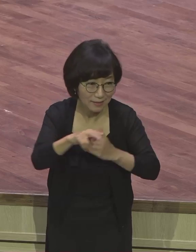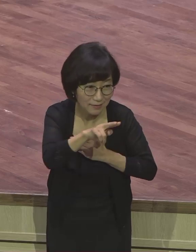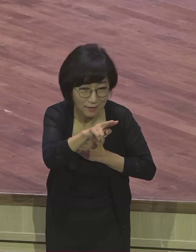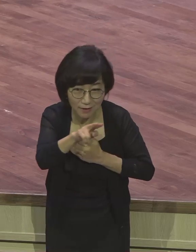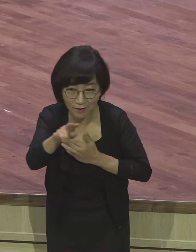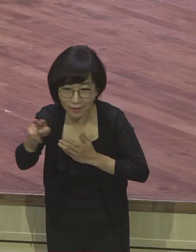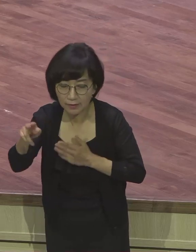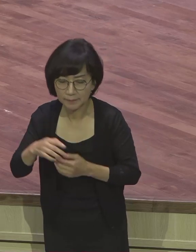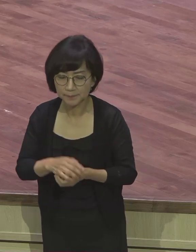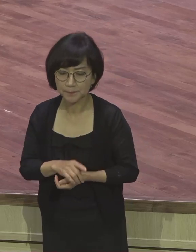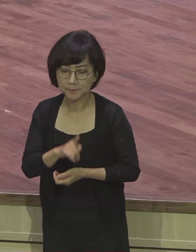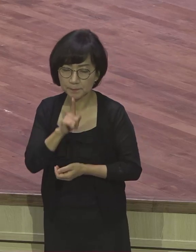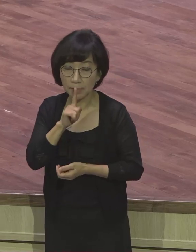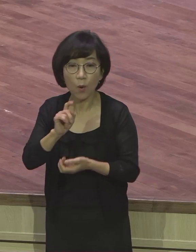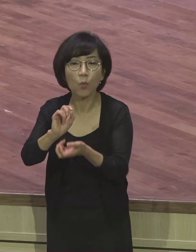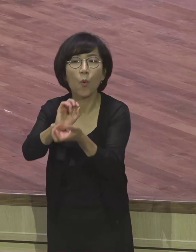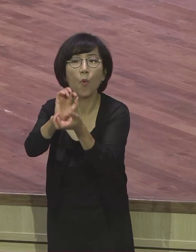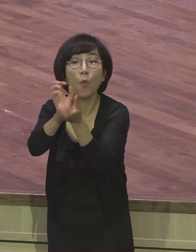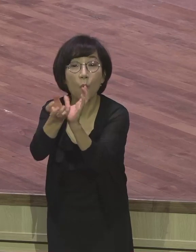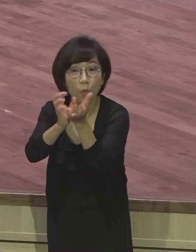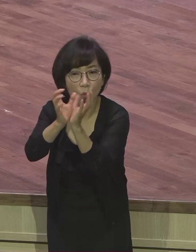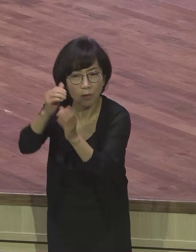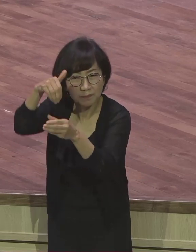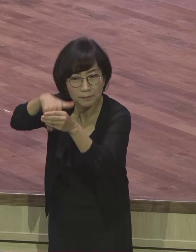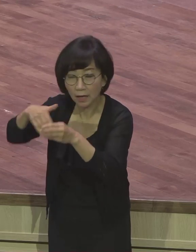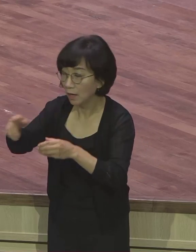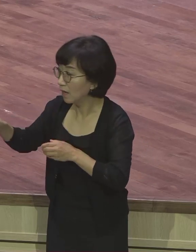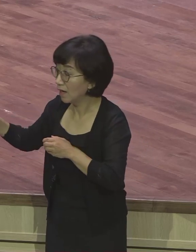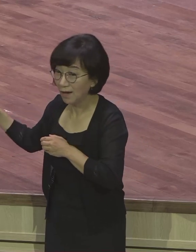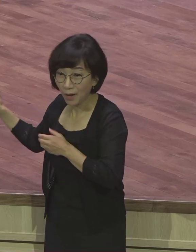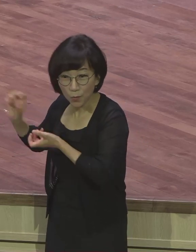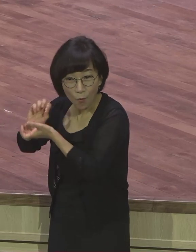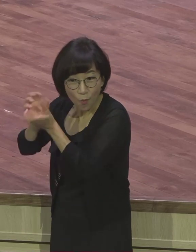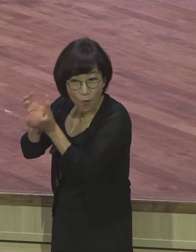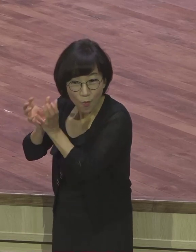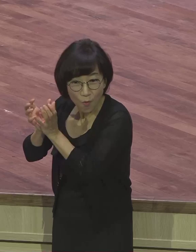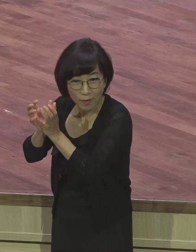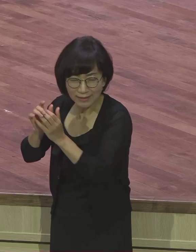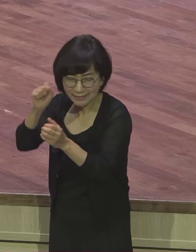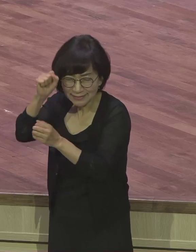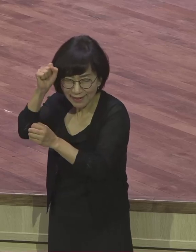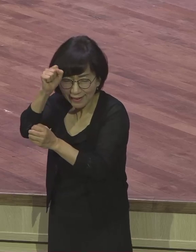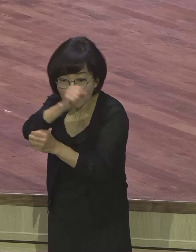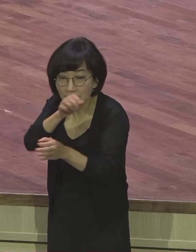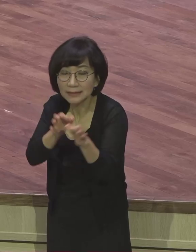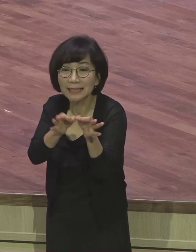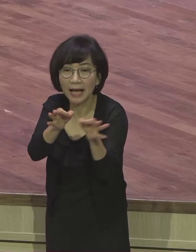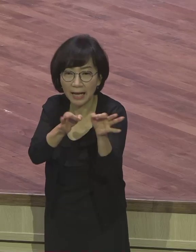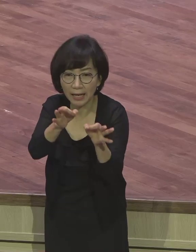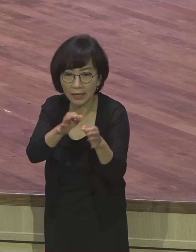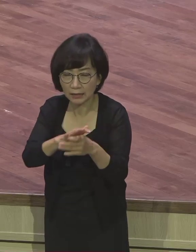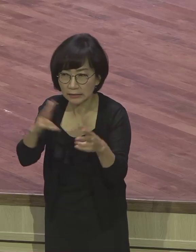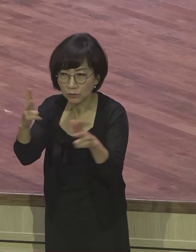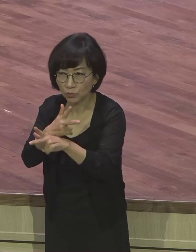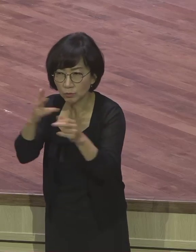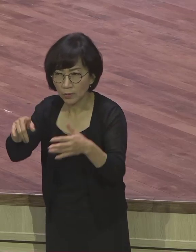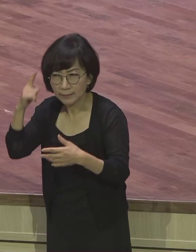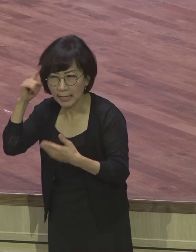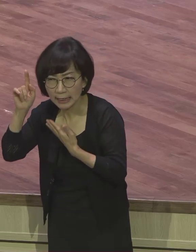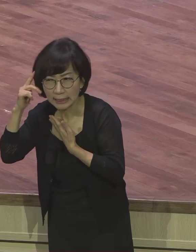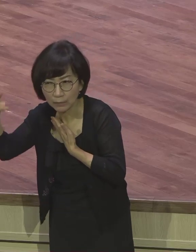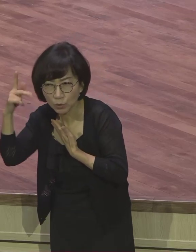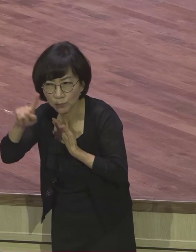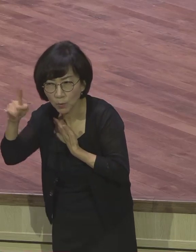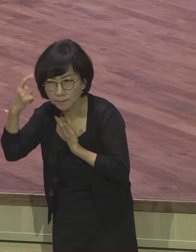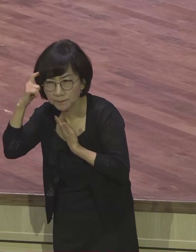이 꽃꽂이 이거요, 새벽 시장 가서 알아서 일주일 내내 고민하고 준비해서 작품 만들어야 되잖아요.